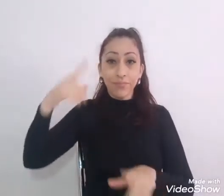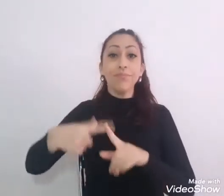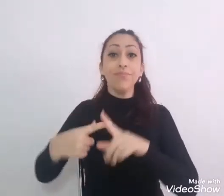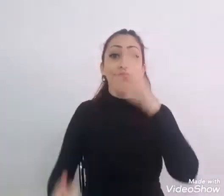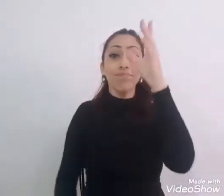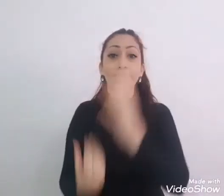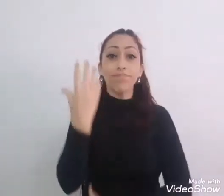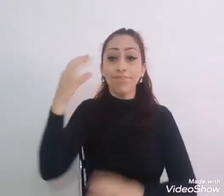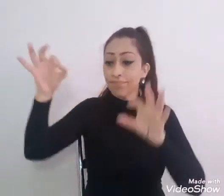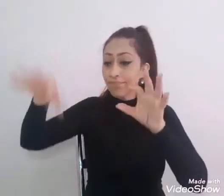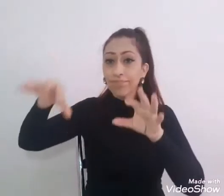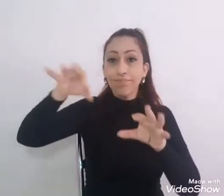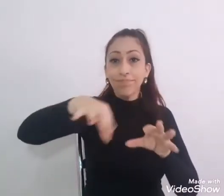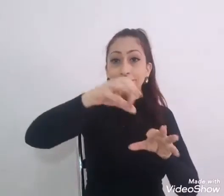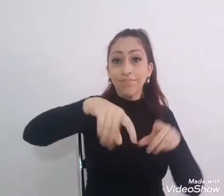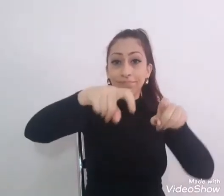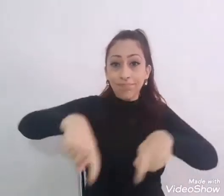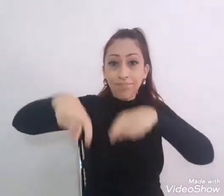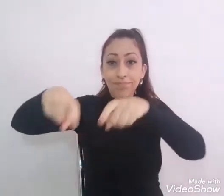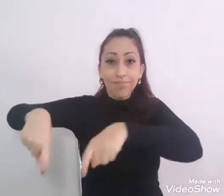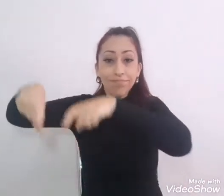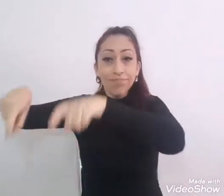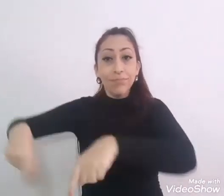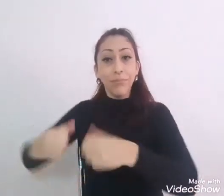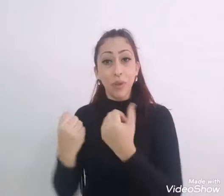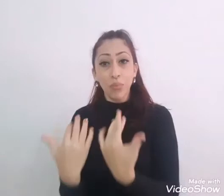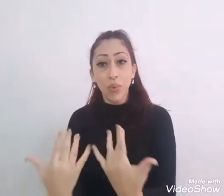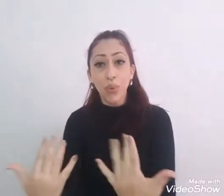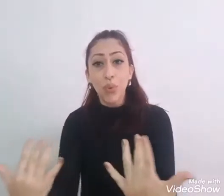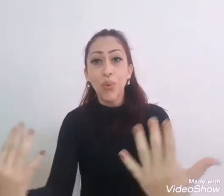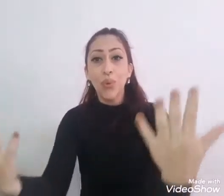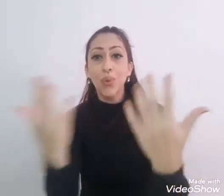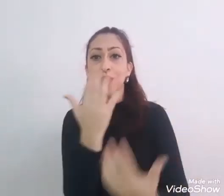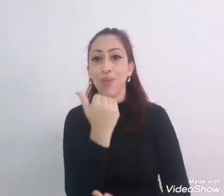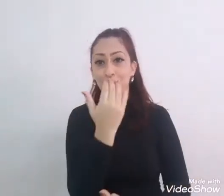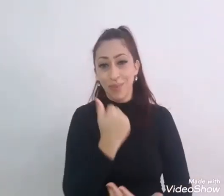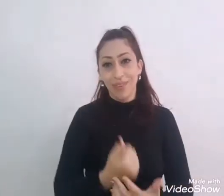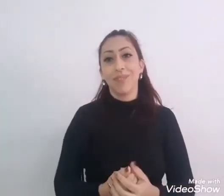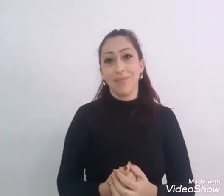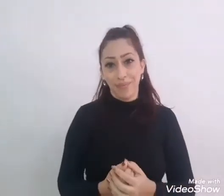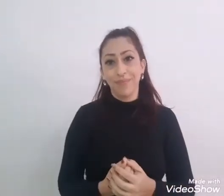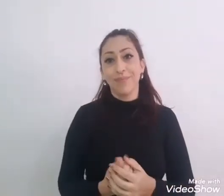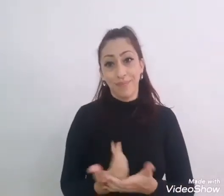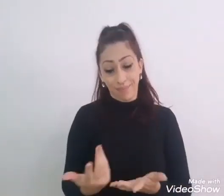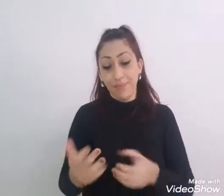gente vai ver mais um pouco daqui para frente, tá? Então, olha, o Neolítico, também chamado de idade da pedra polida,